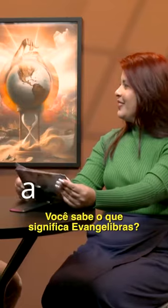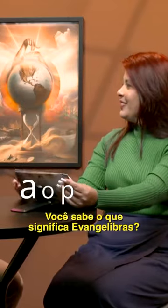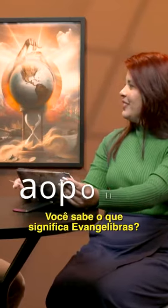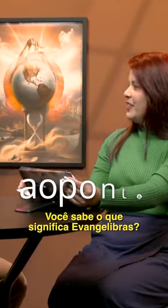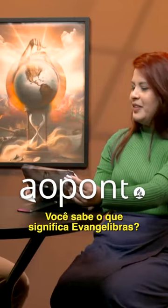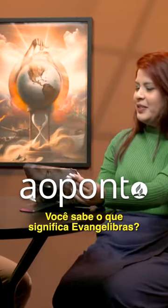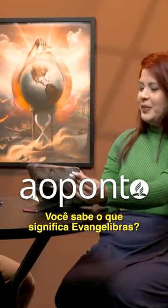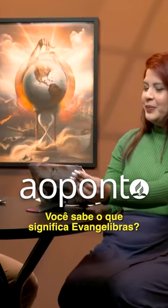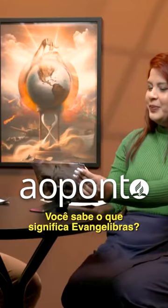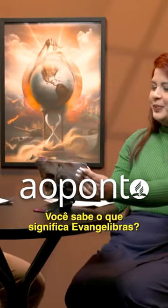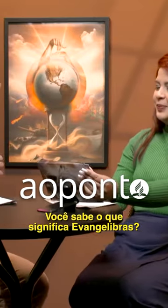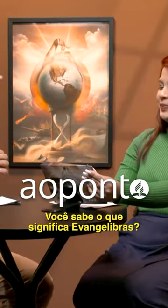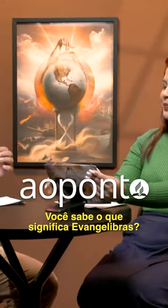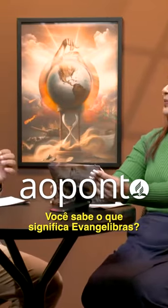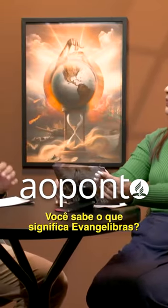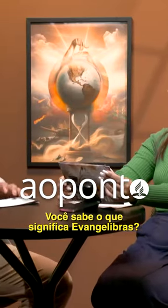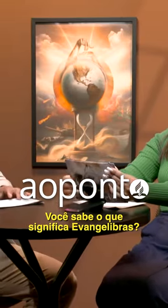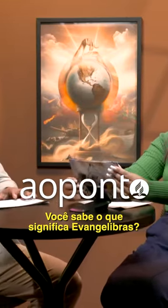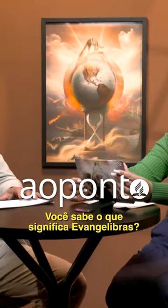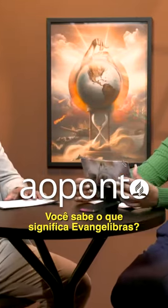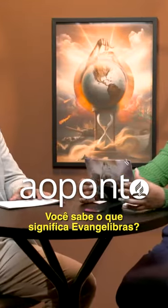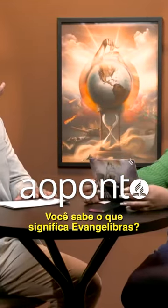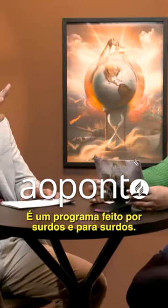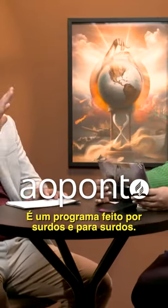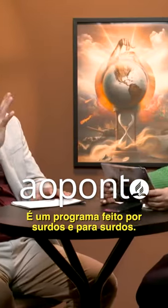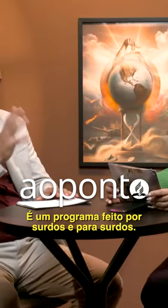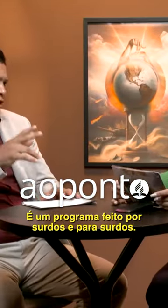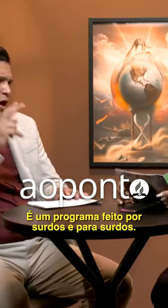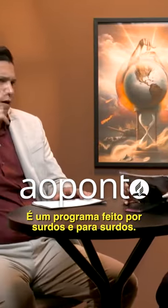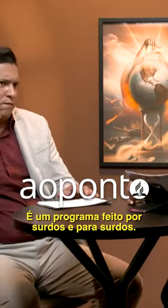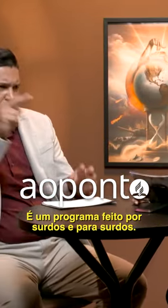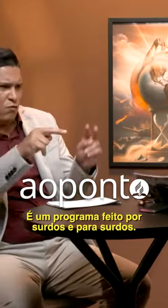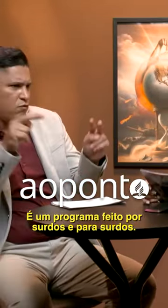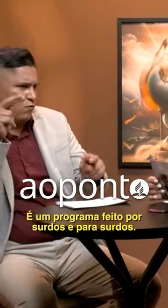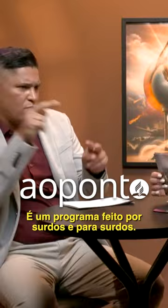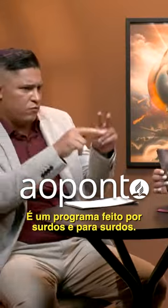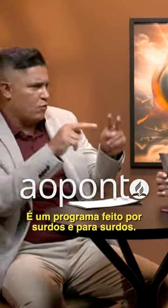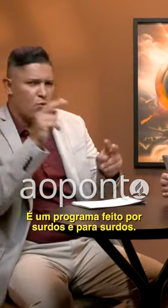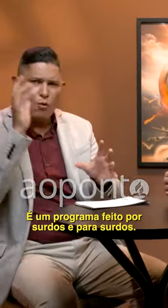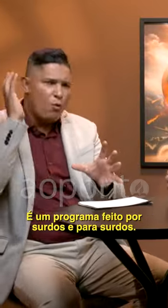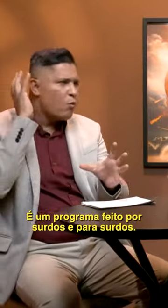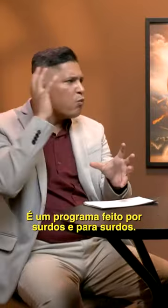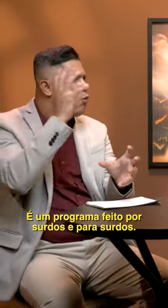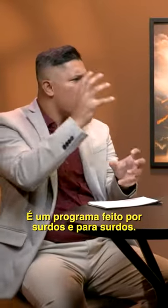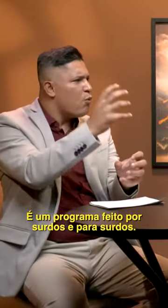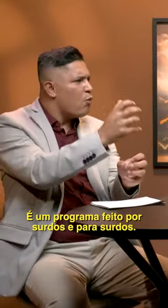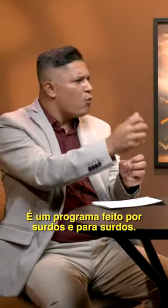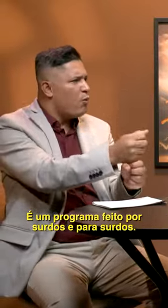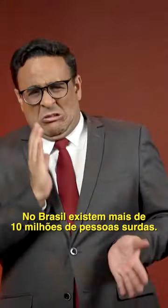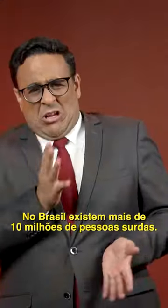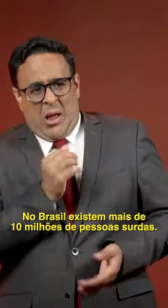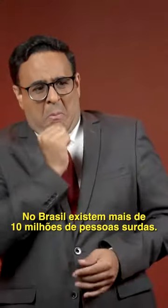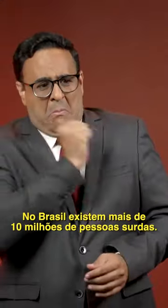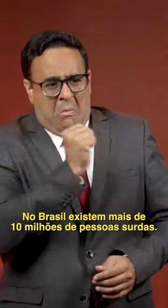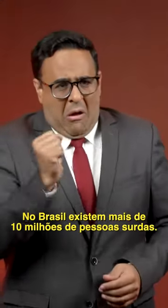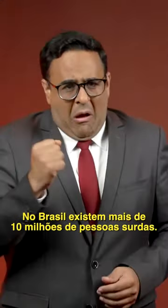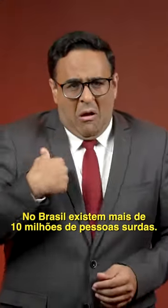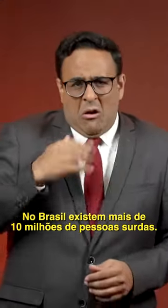Você sabe o que significa Evangelibras? É um programa feito por surdos e para surdos. No Brasil, existem mais de